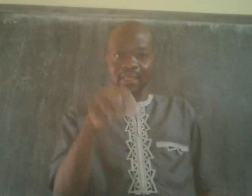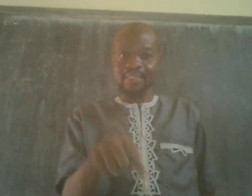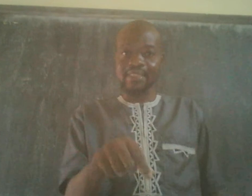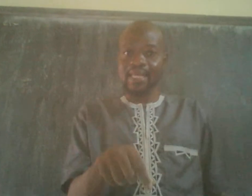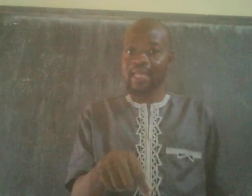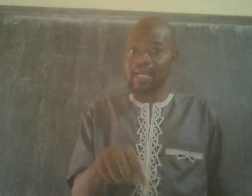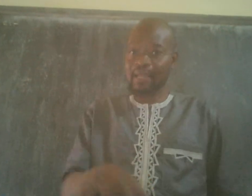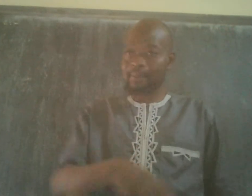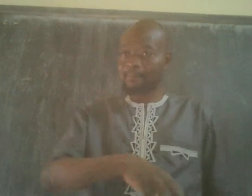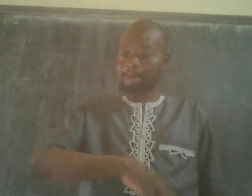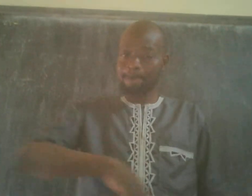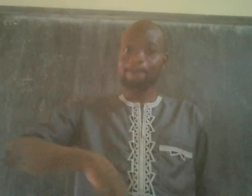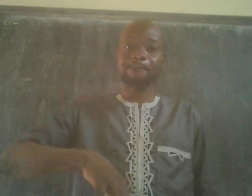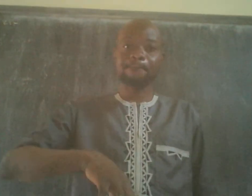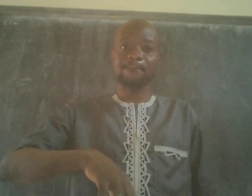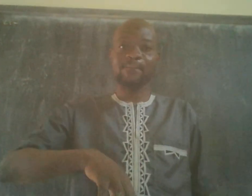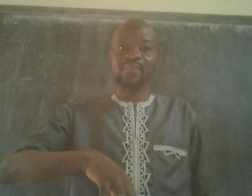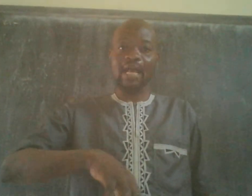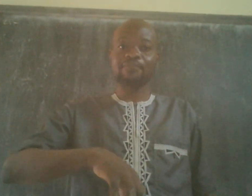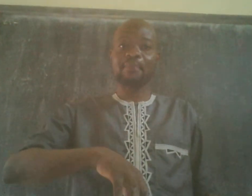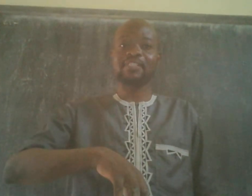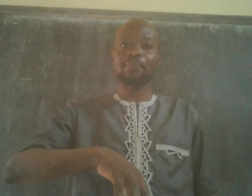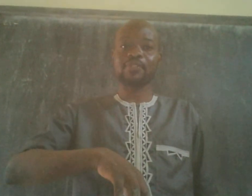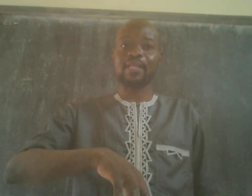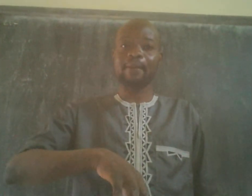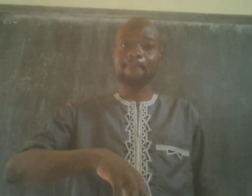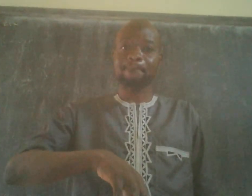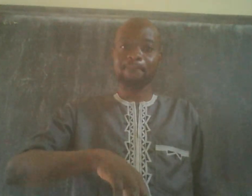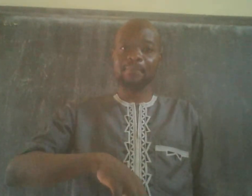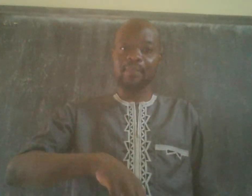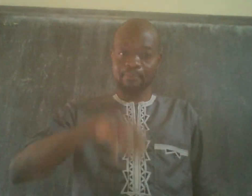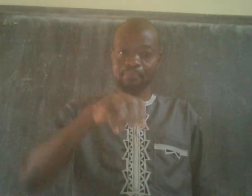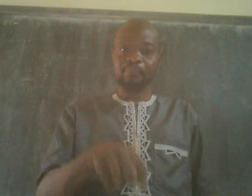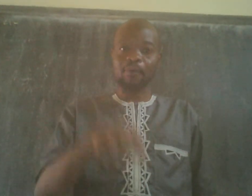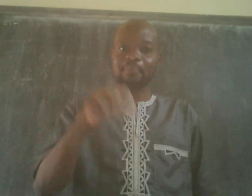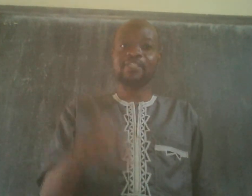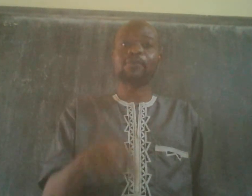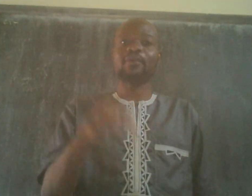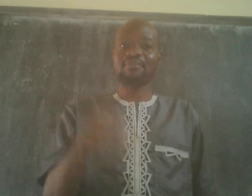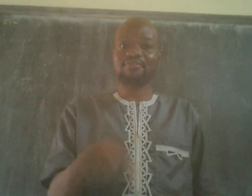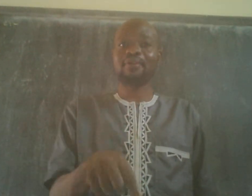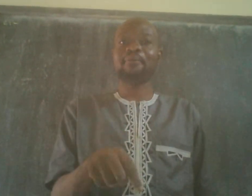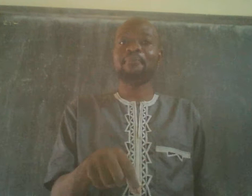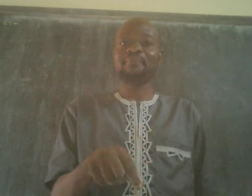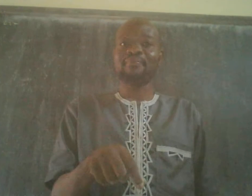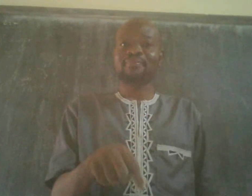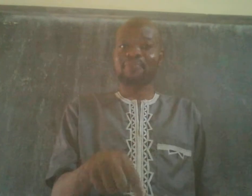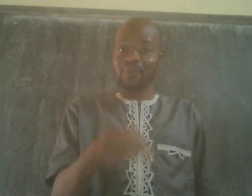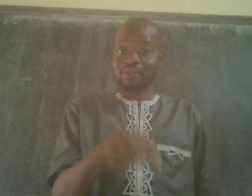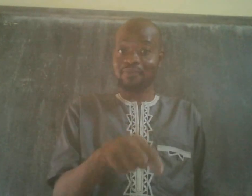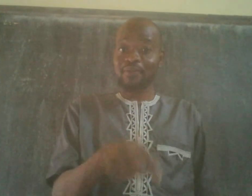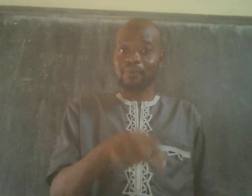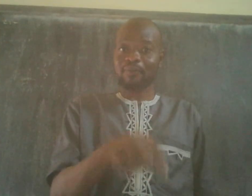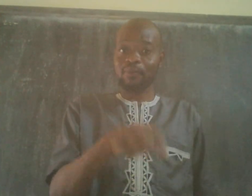Il sert à fermer cette poche-là. Pour empêcher que l'enfant. Que l'enfant, que